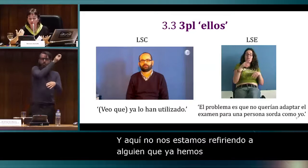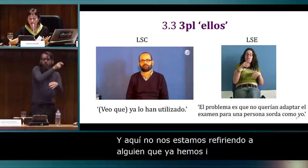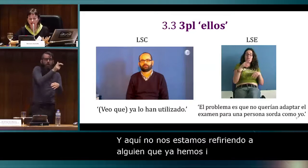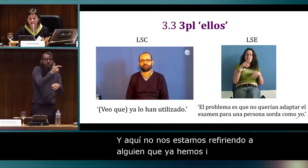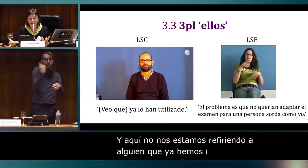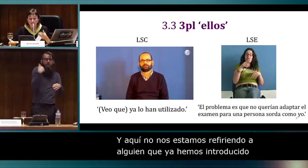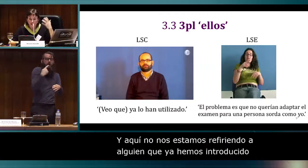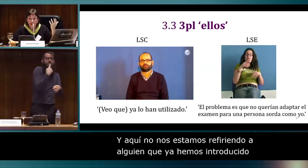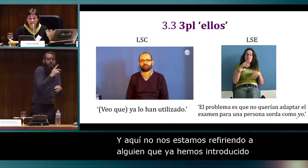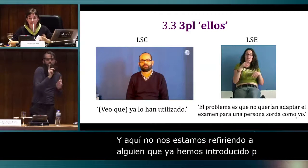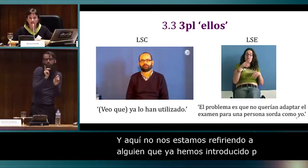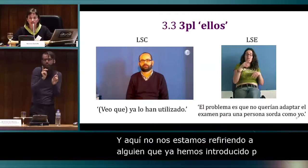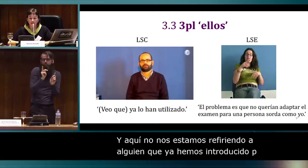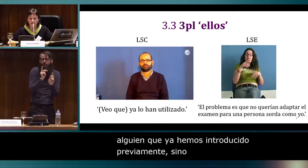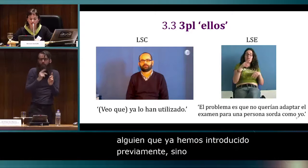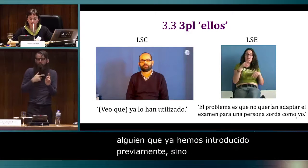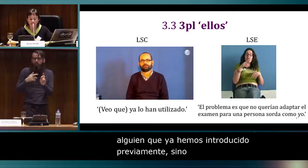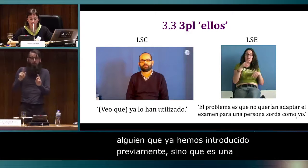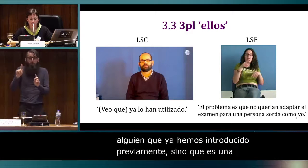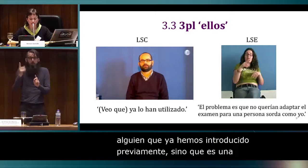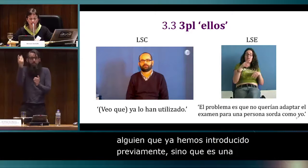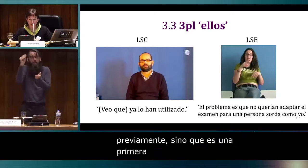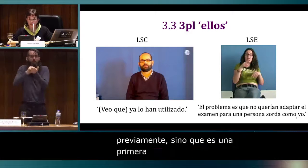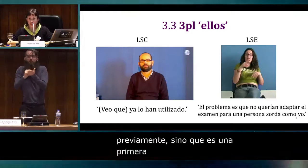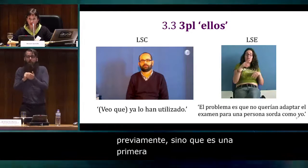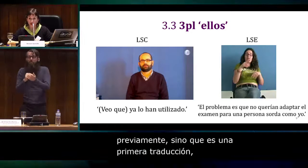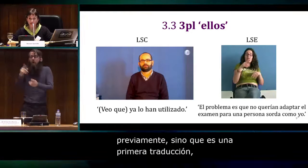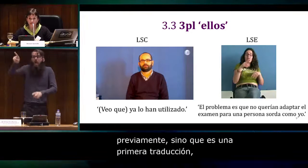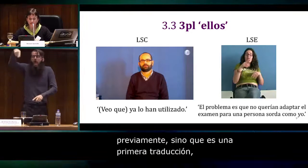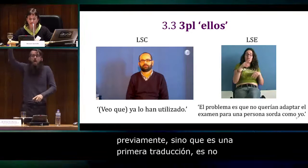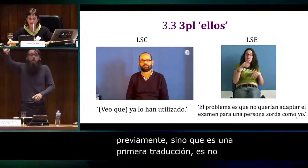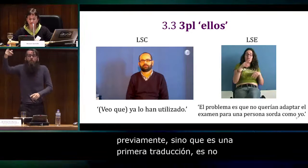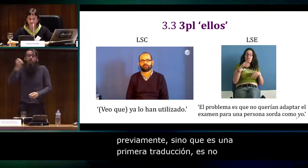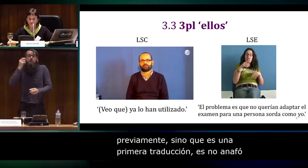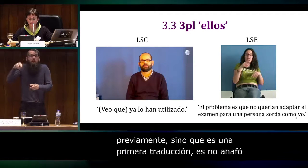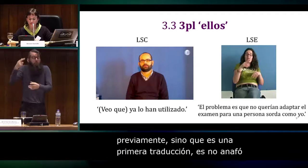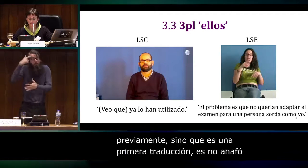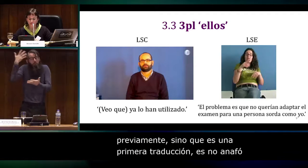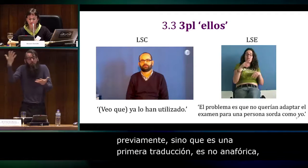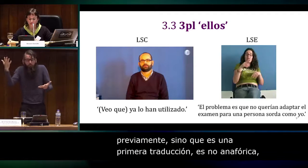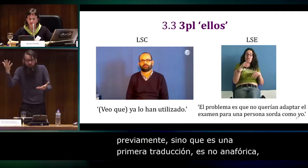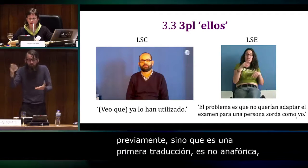no anafórica, pero tiene esta interpretación impersonal.